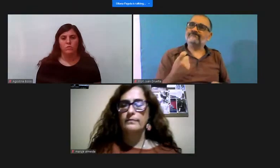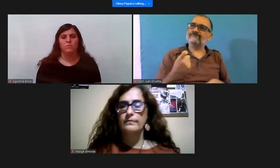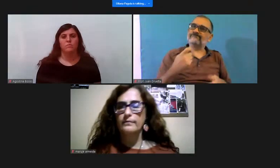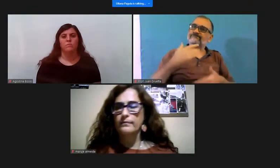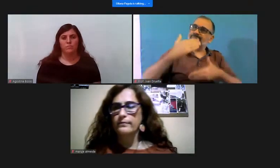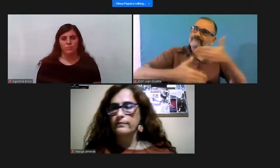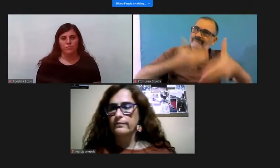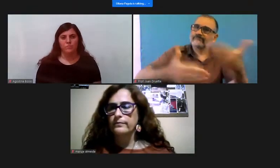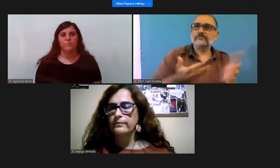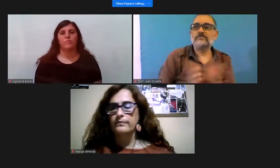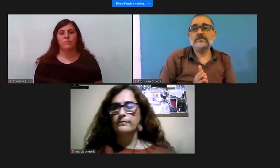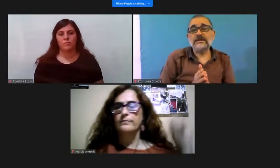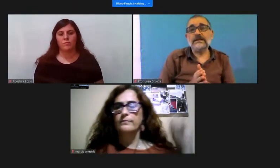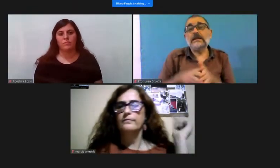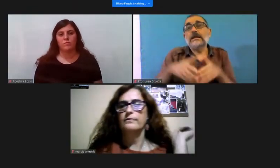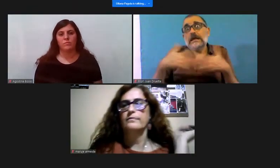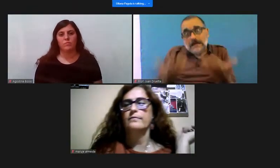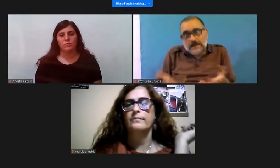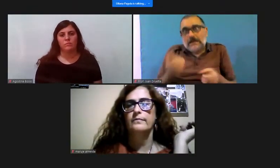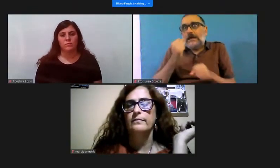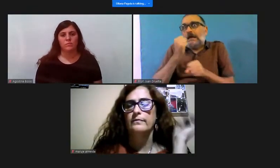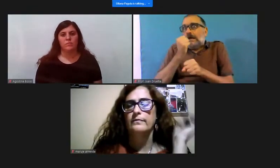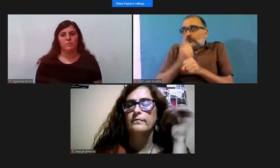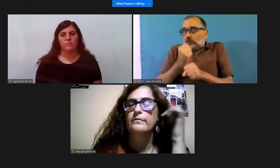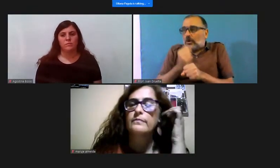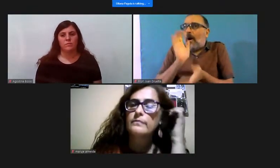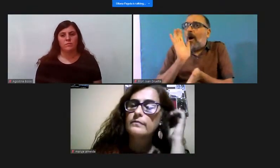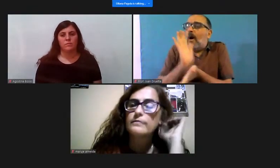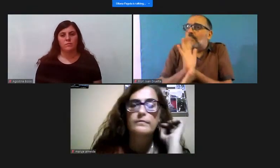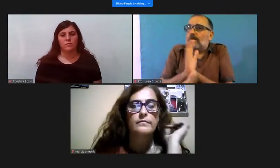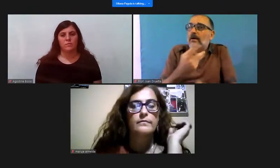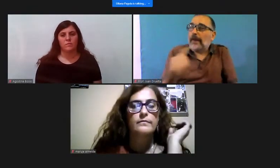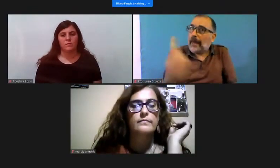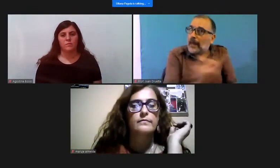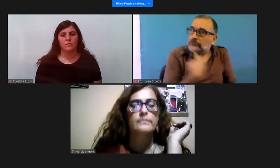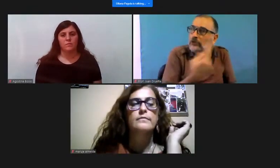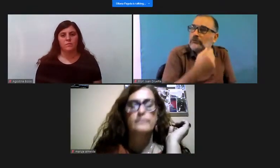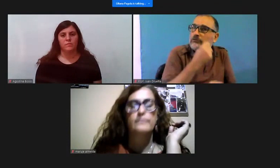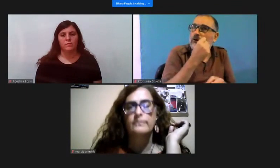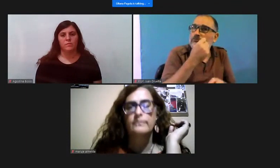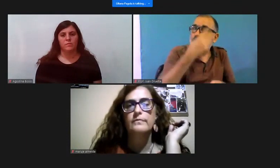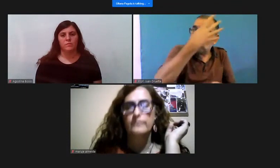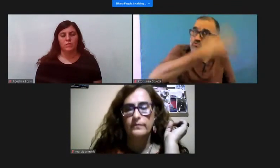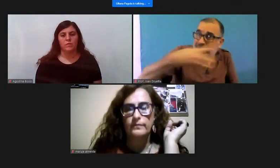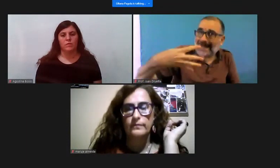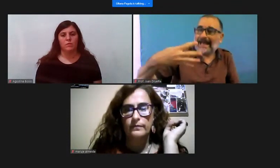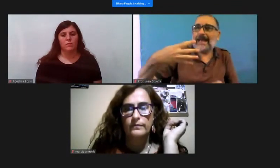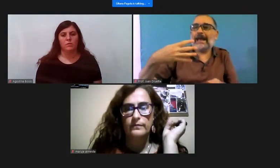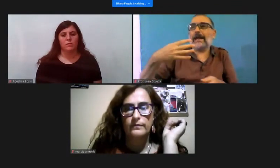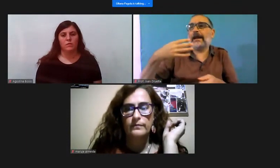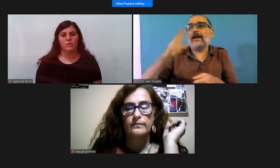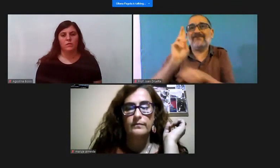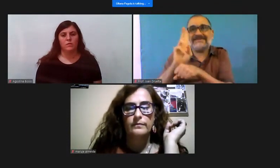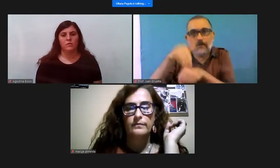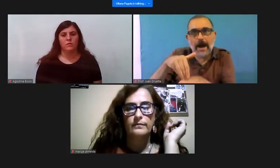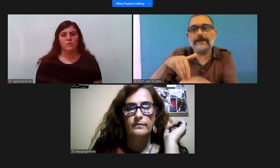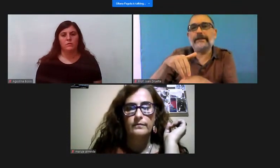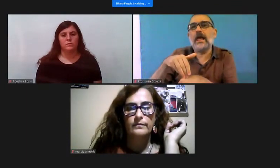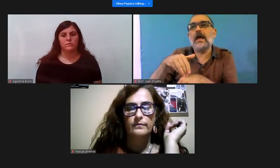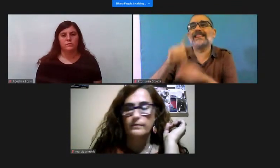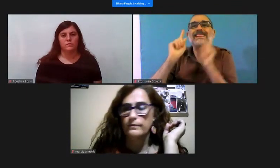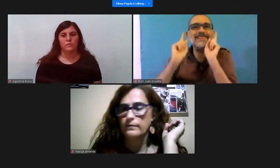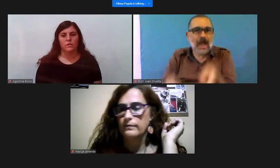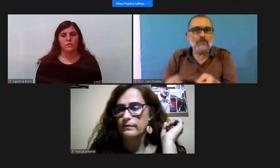abrir su cabeza y darse cuenta de que podía progresar, que podía avanzar. La verdad que